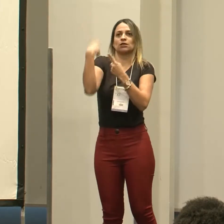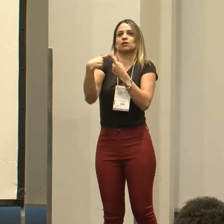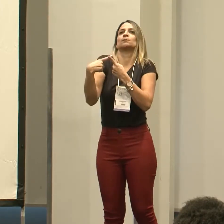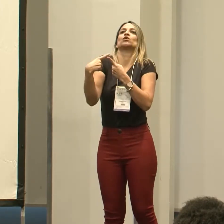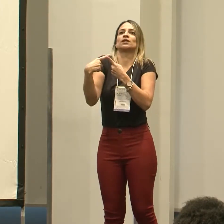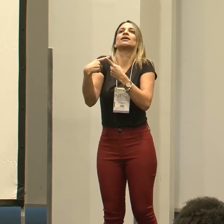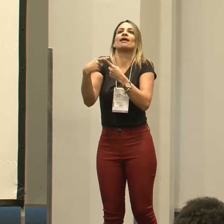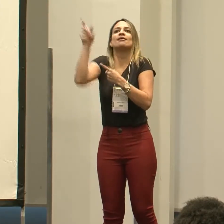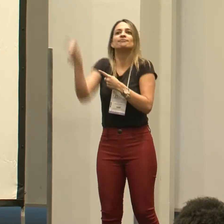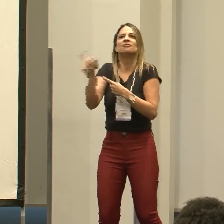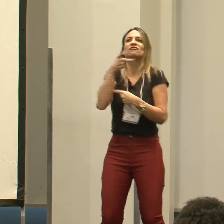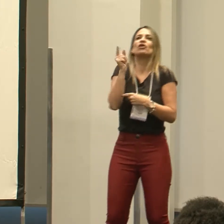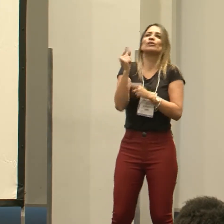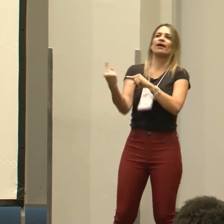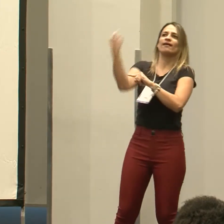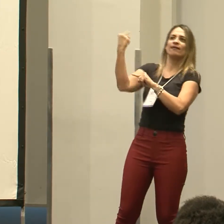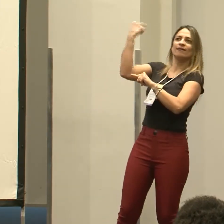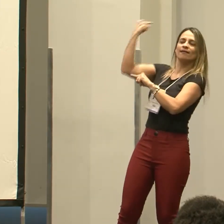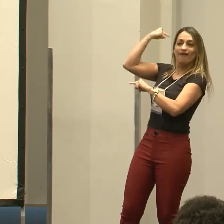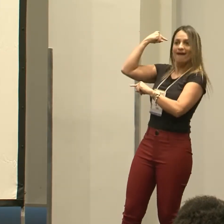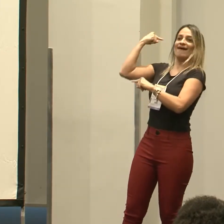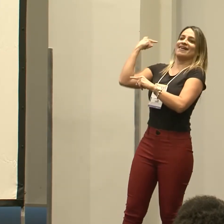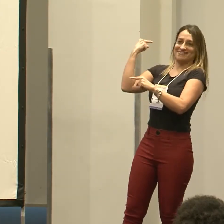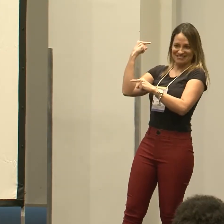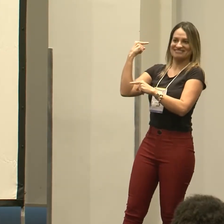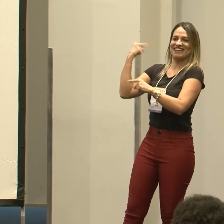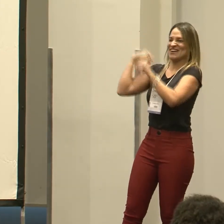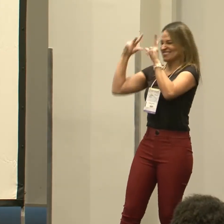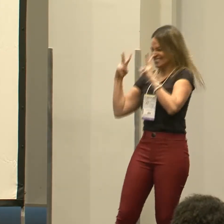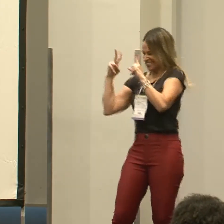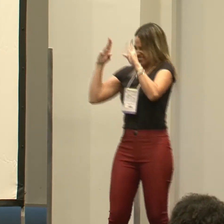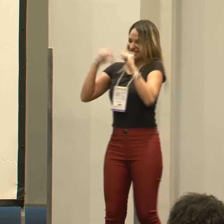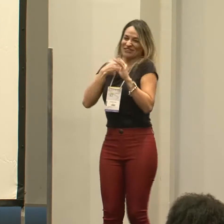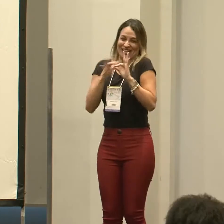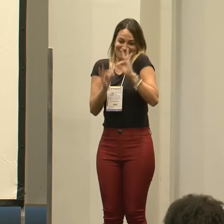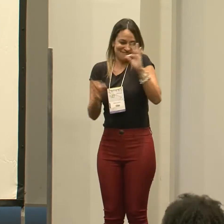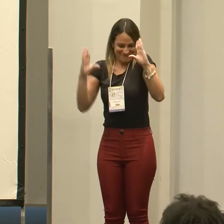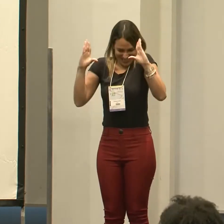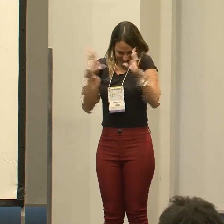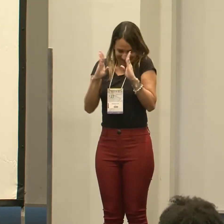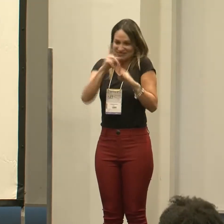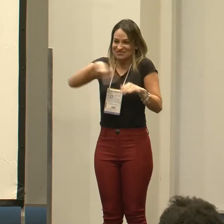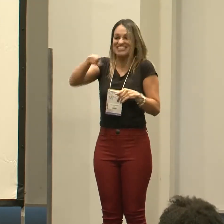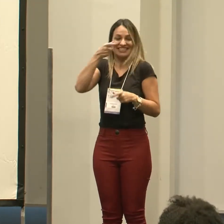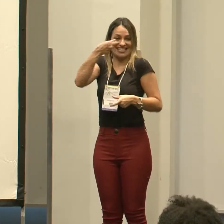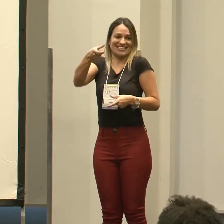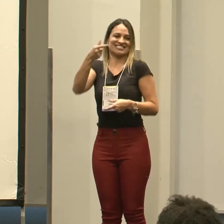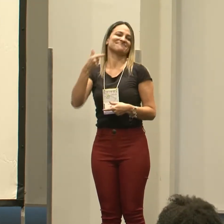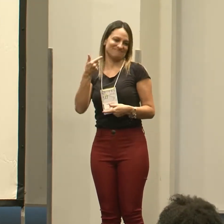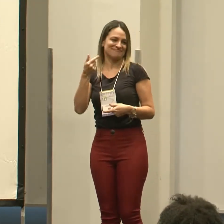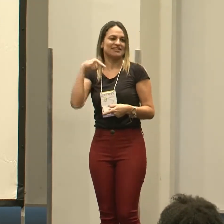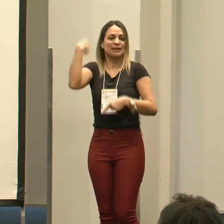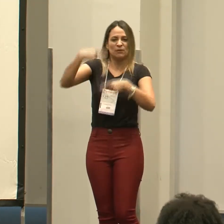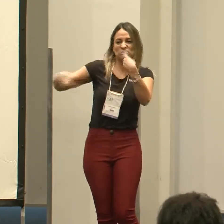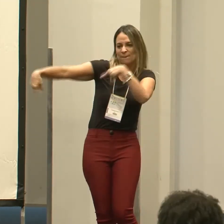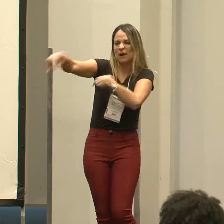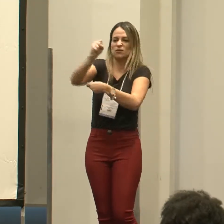novidade que eu quero compartilhar com vocês, né? Quando nós retornamos nesse recorte, que eu vou mostrar que é